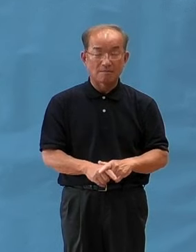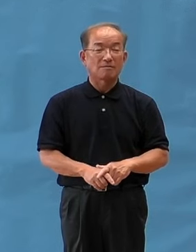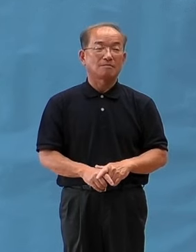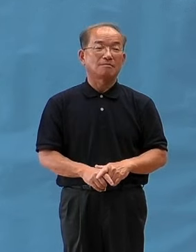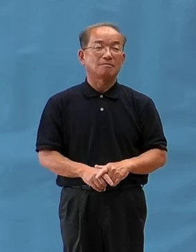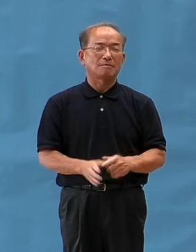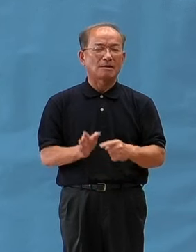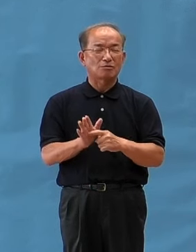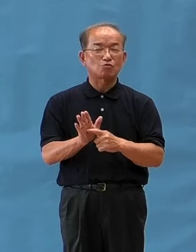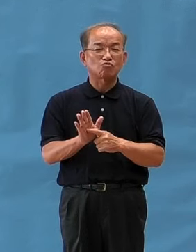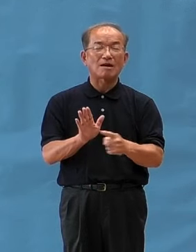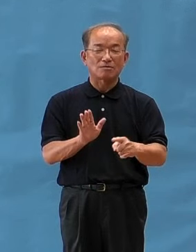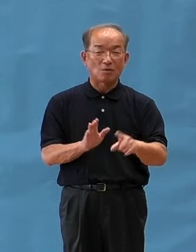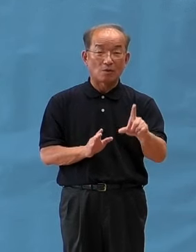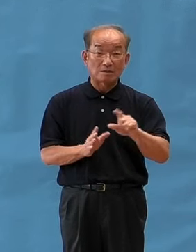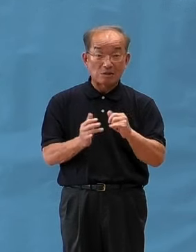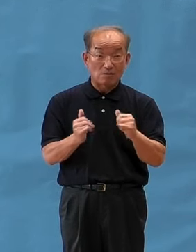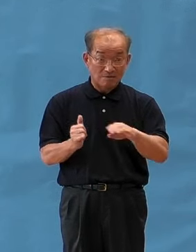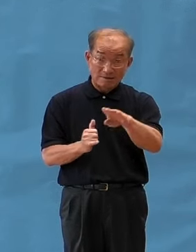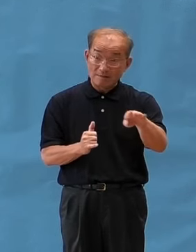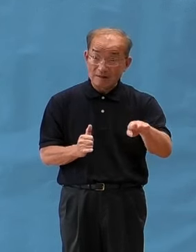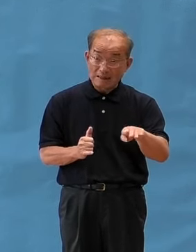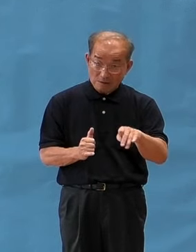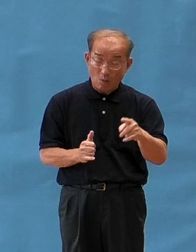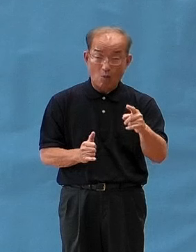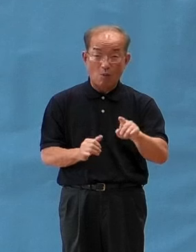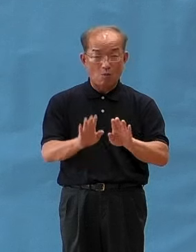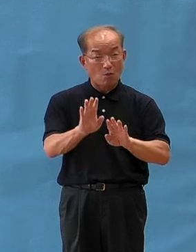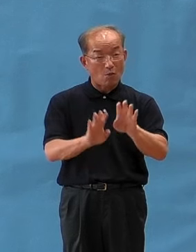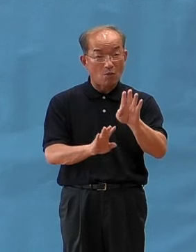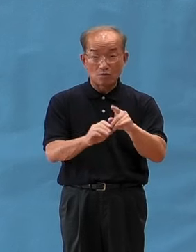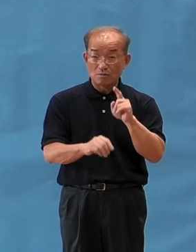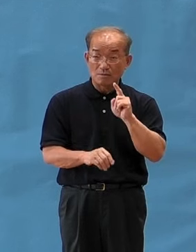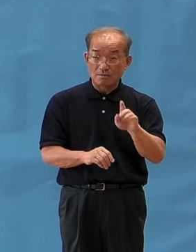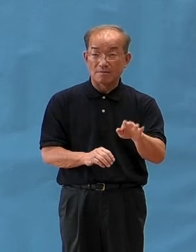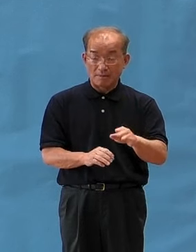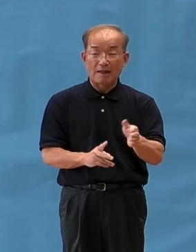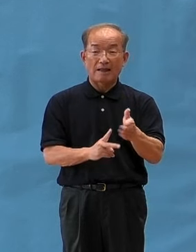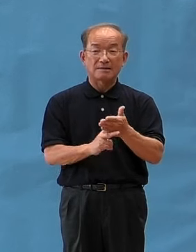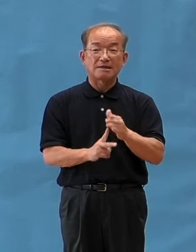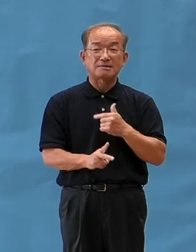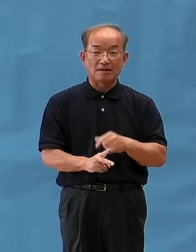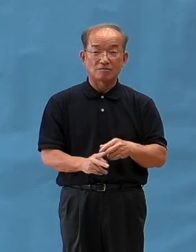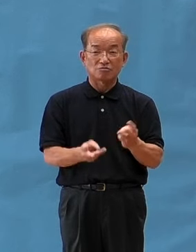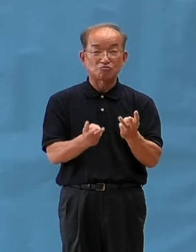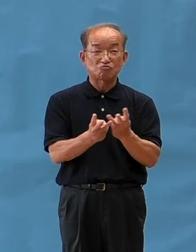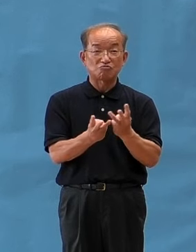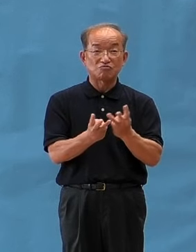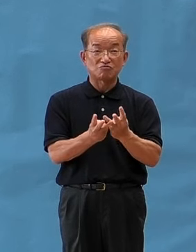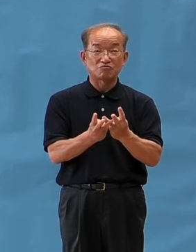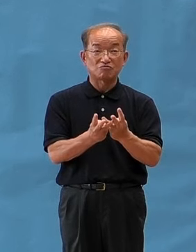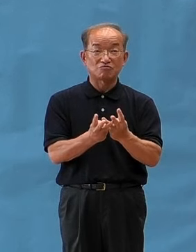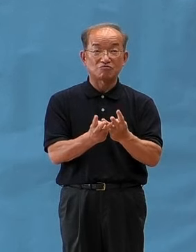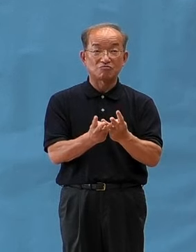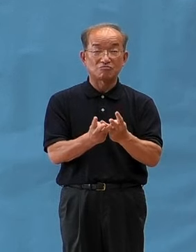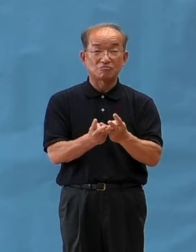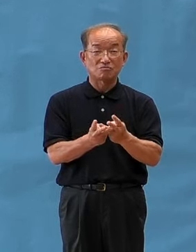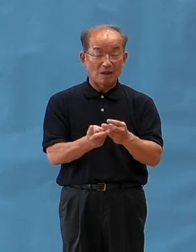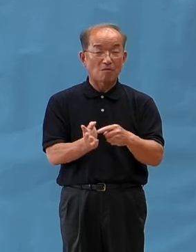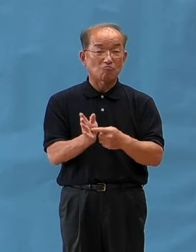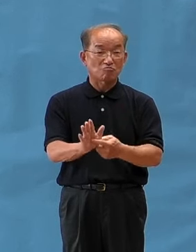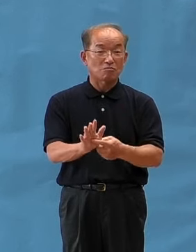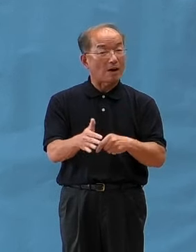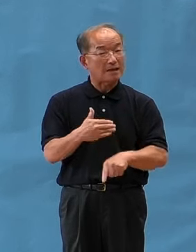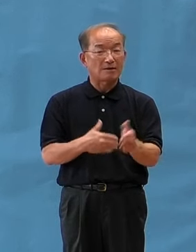反応、利用者の皆さんの反応 というところですか、 ね。はい、なんか数字でアンケートを取ってるわけでもないので、 は